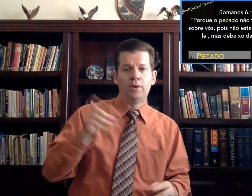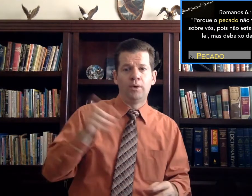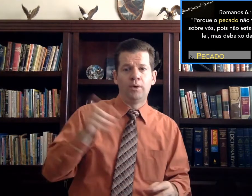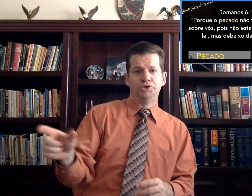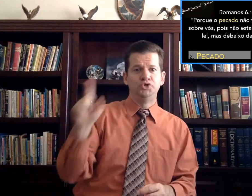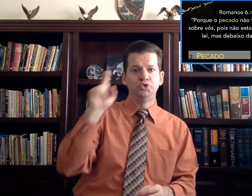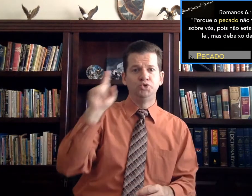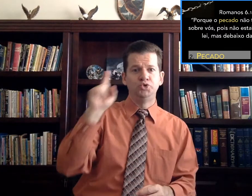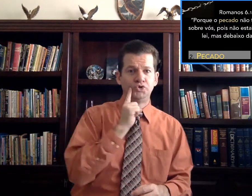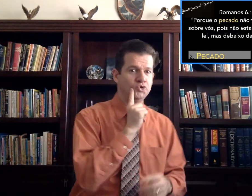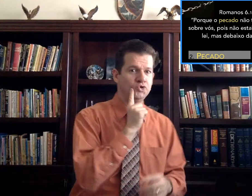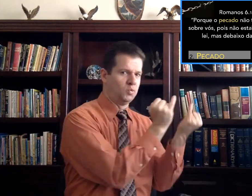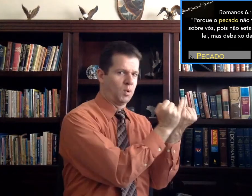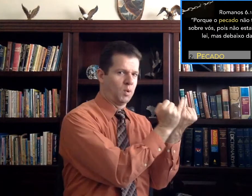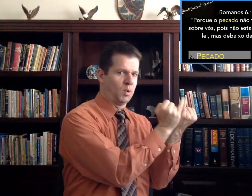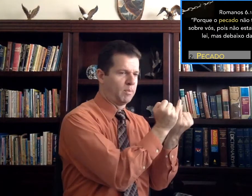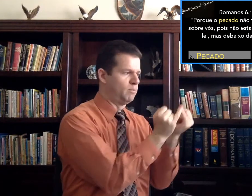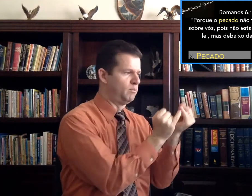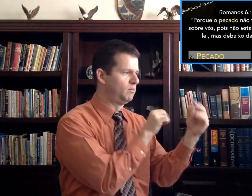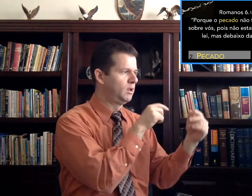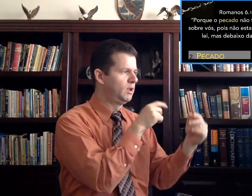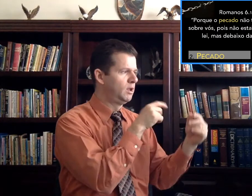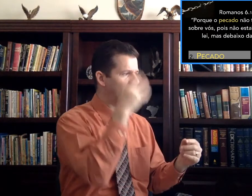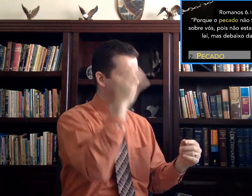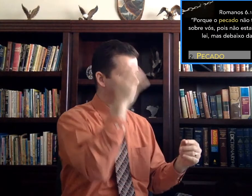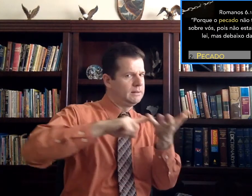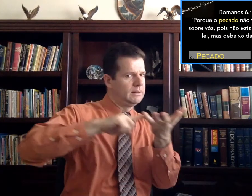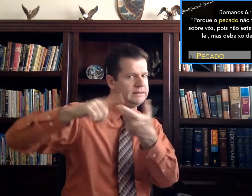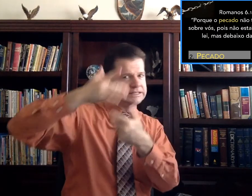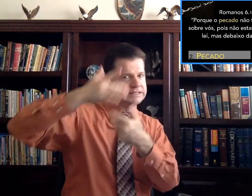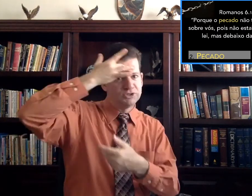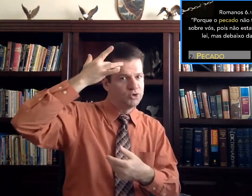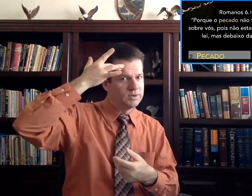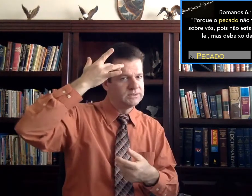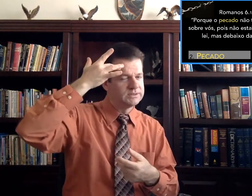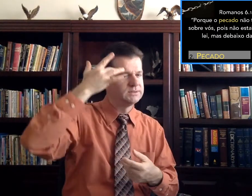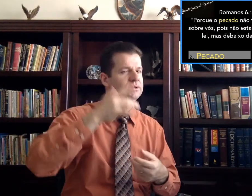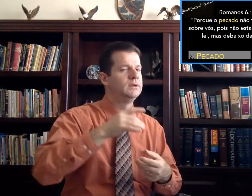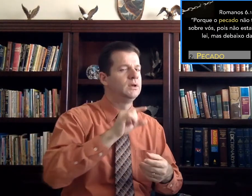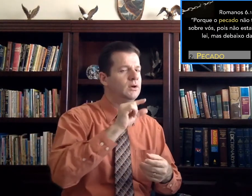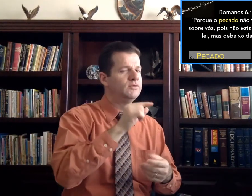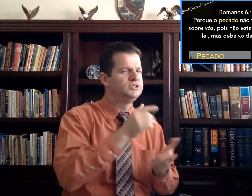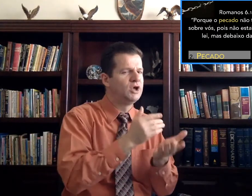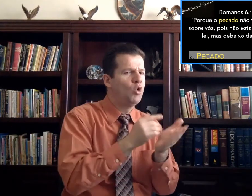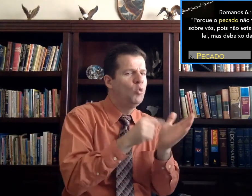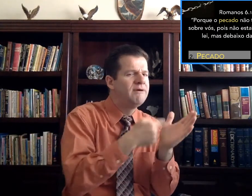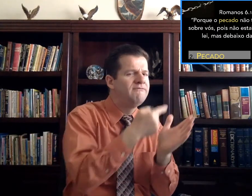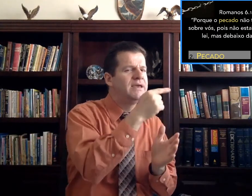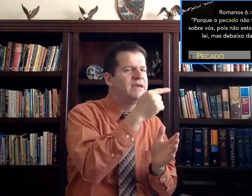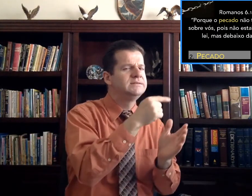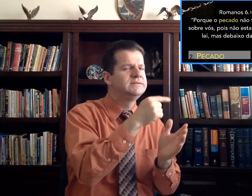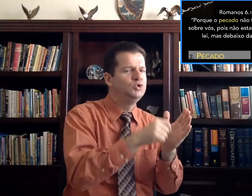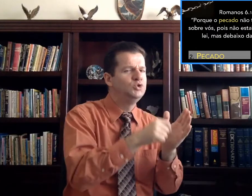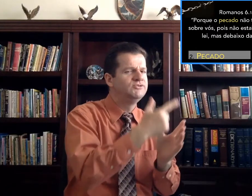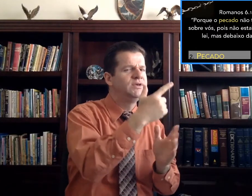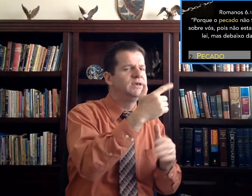de um outro surdo? Falar mal das pessoas? Você, uma vez, duas